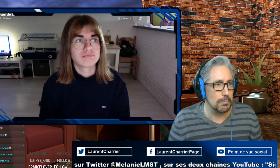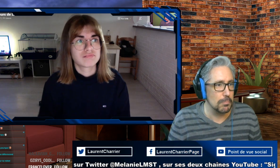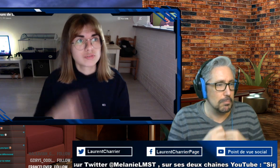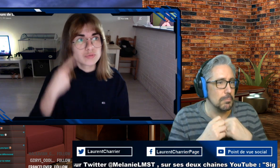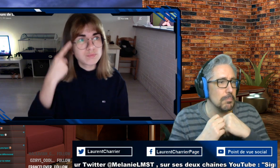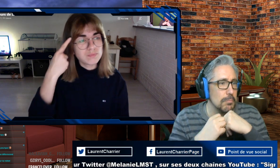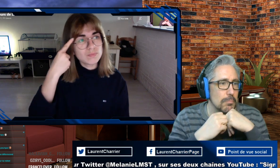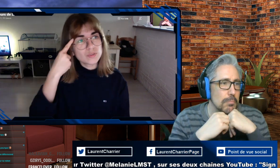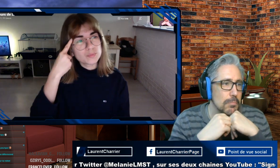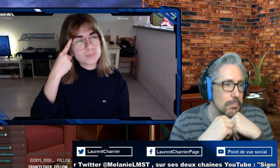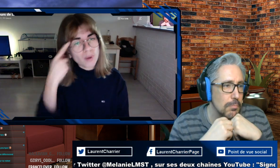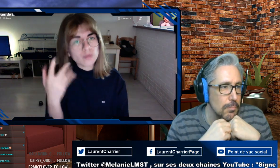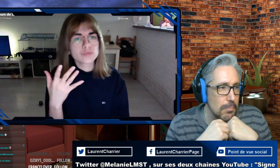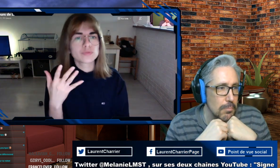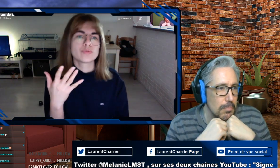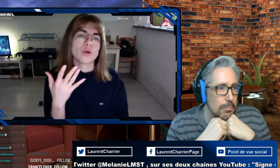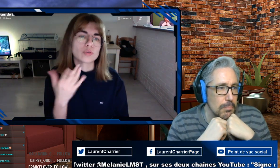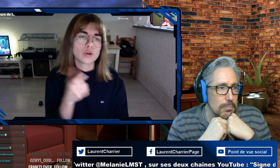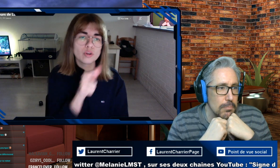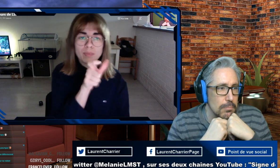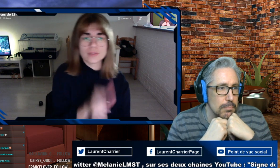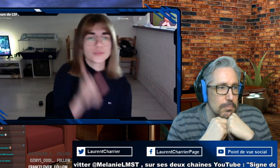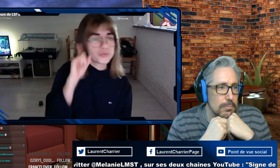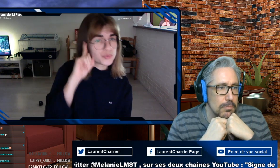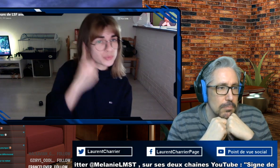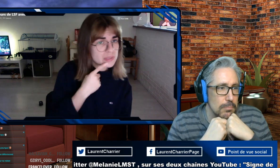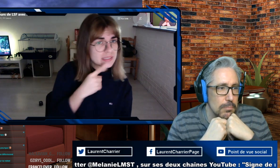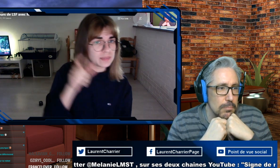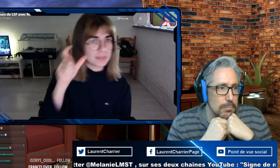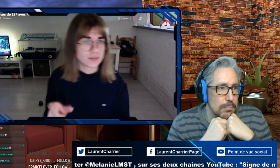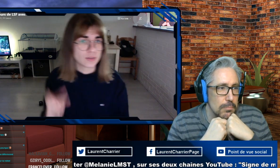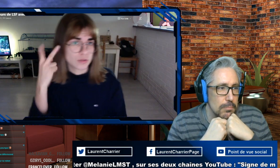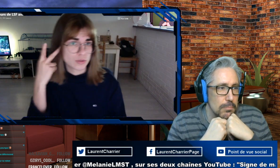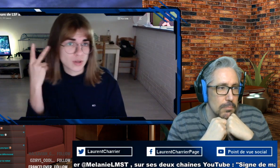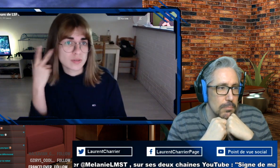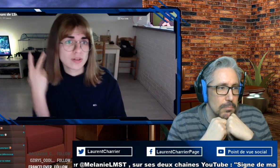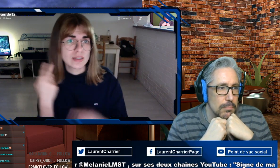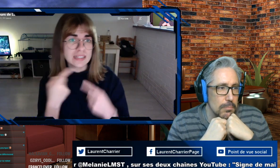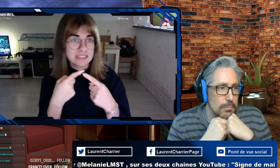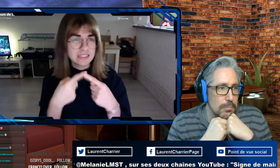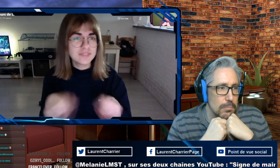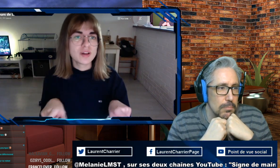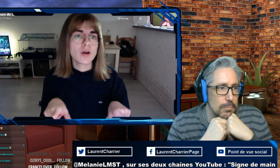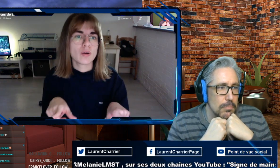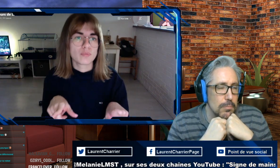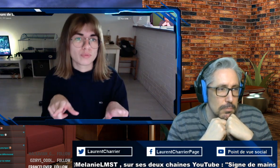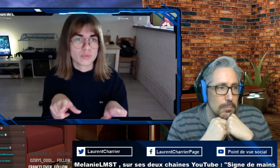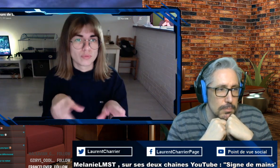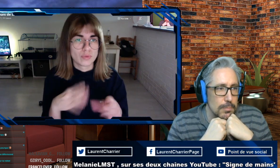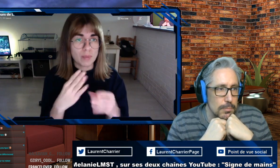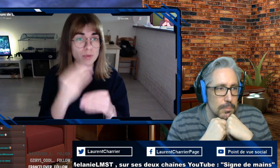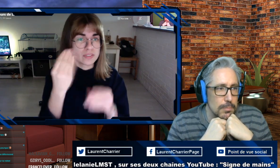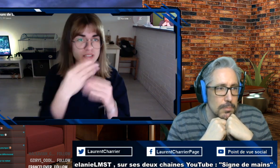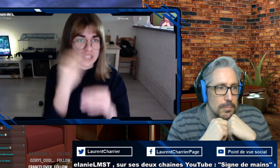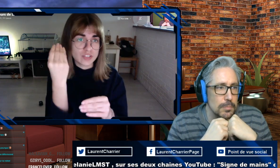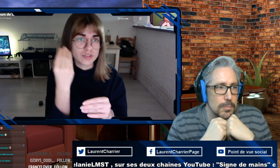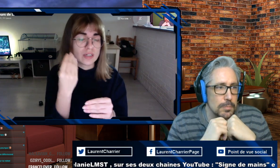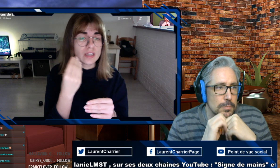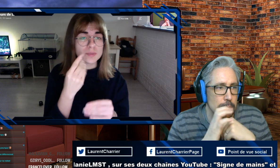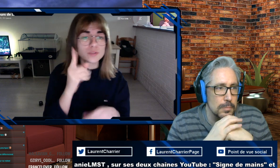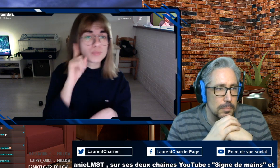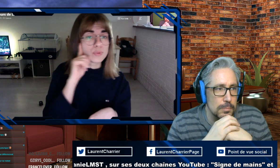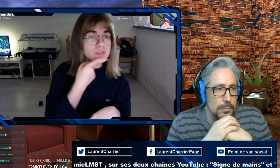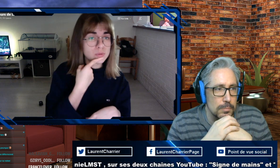Alors, je pense qu'en tant que personne jeune et personne entendant, c'est différent pour